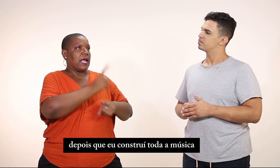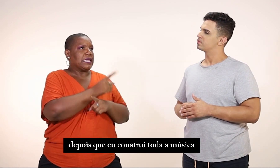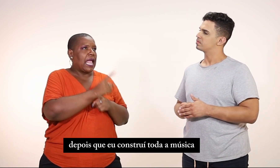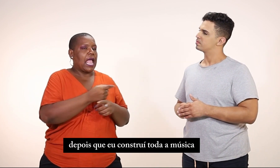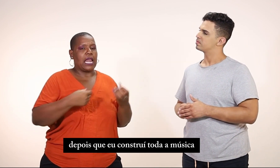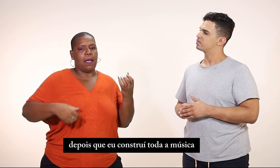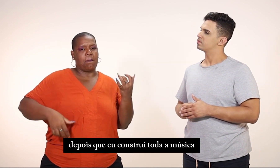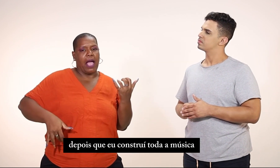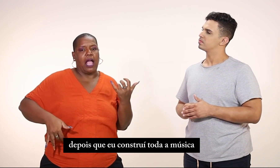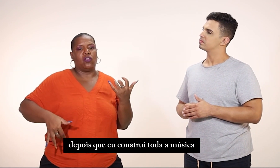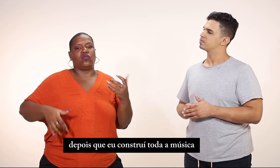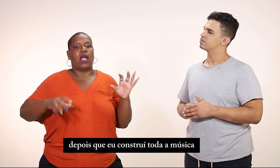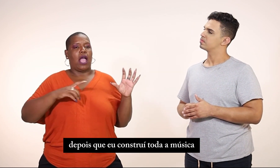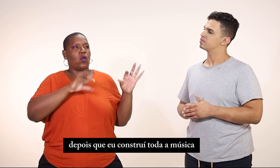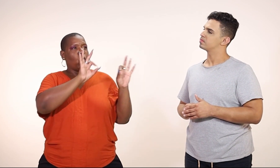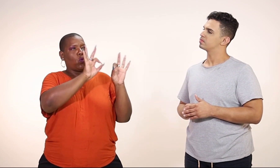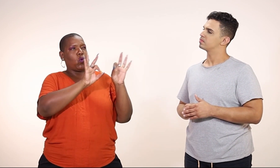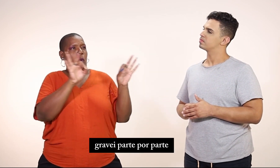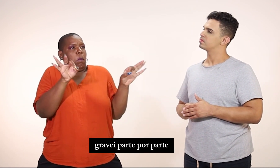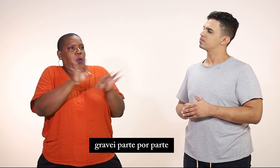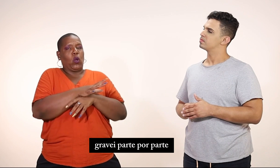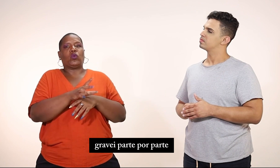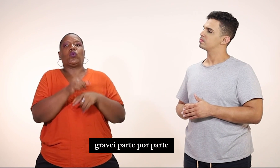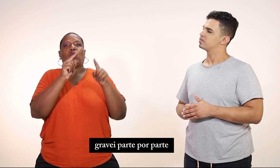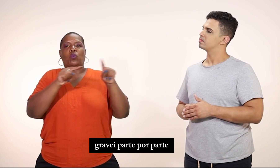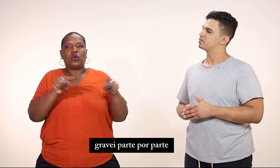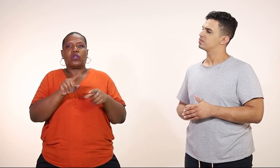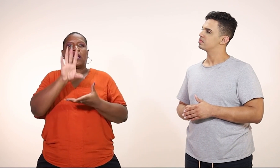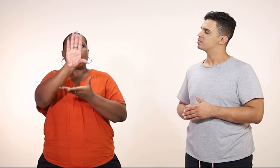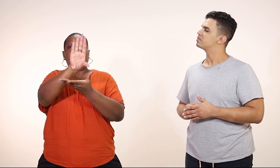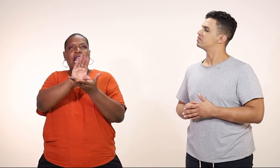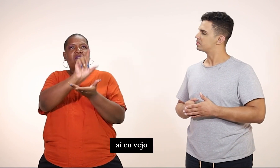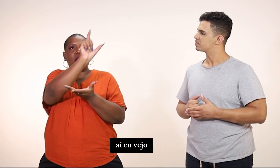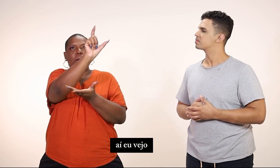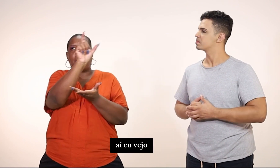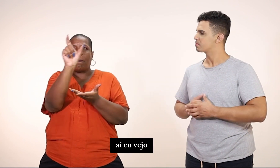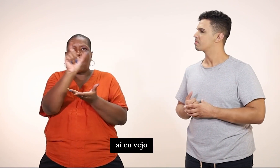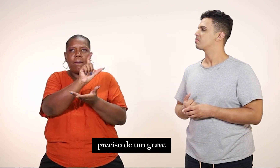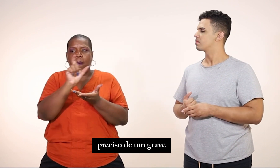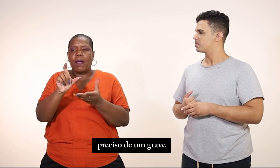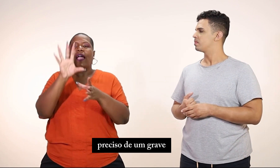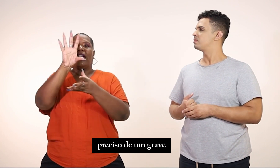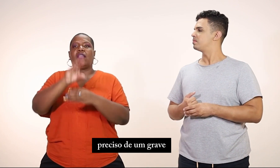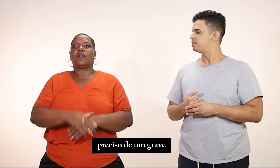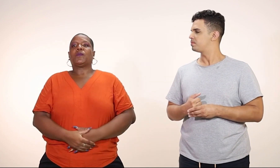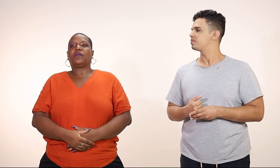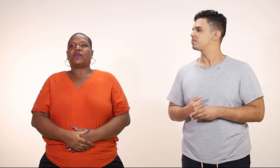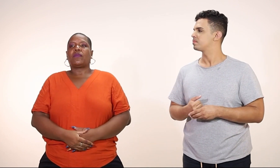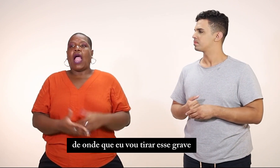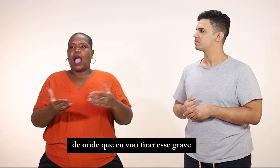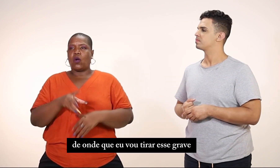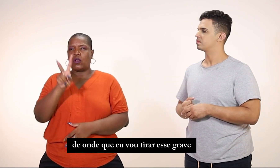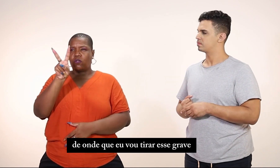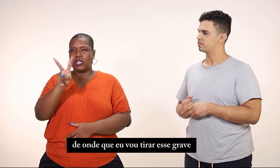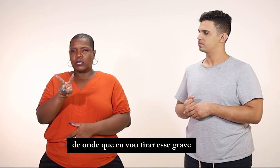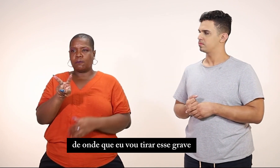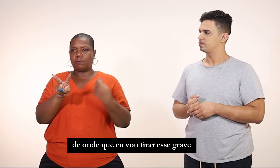que eu construí toda a música, gravei parte por parte, aí eu vejo, preciso de um grave. De onde que eu vou tirar esse grave? Não